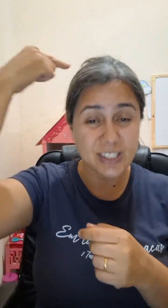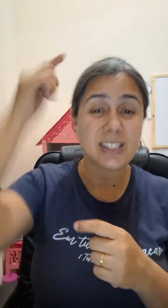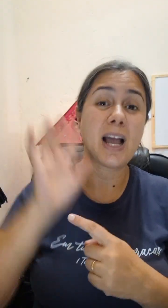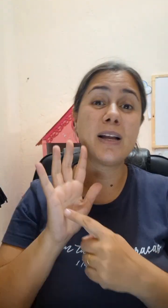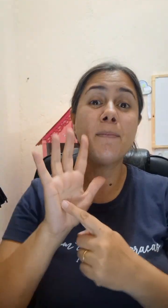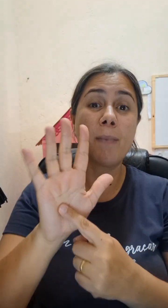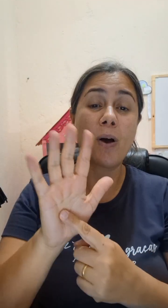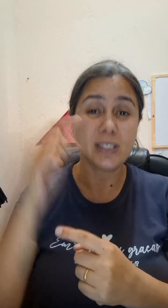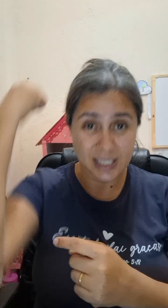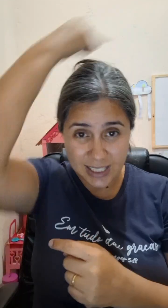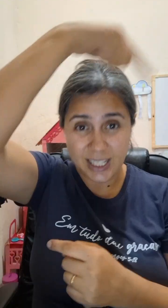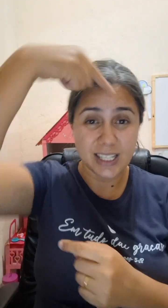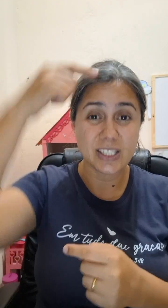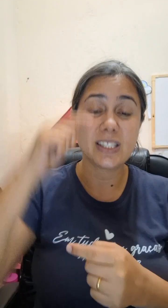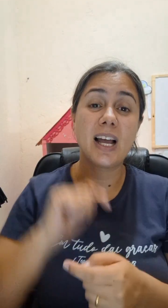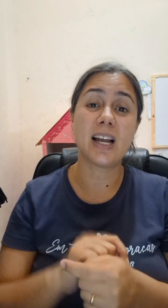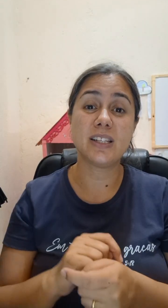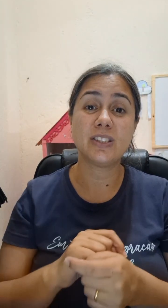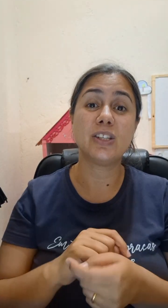lá no texto, fala que a santidade